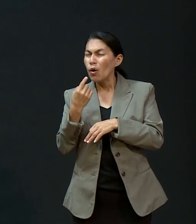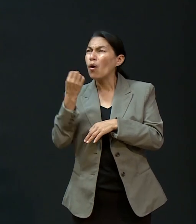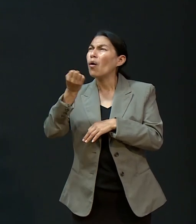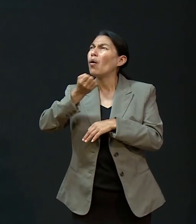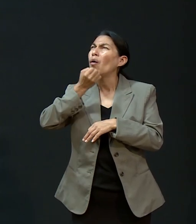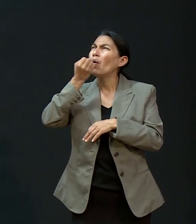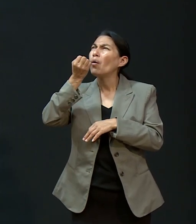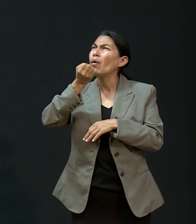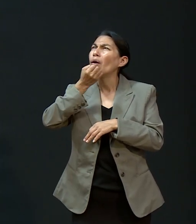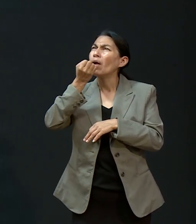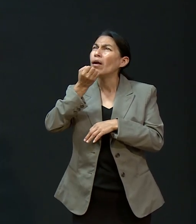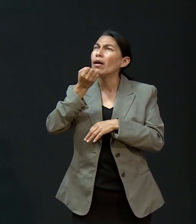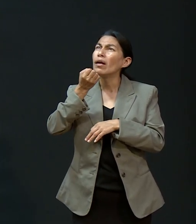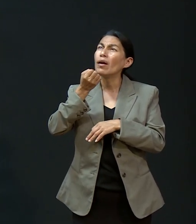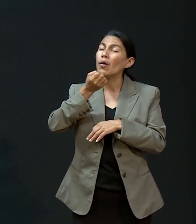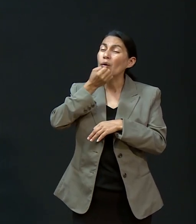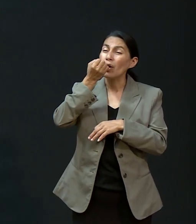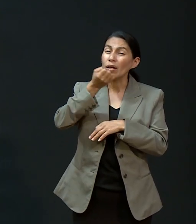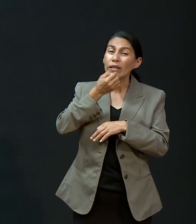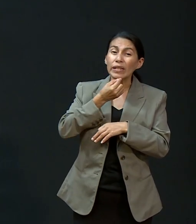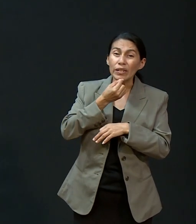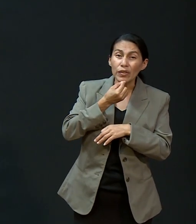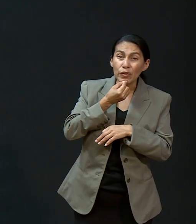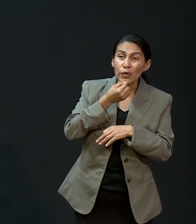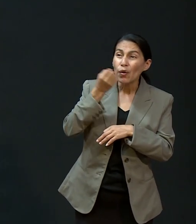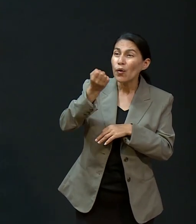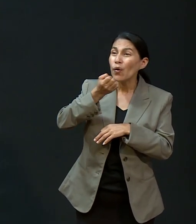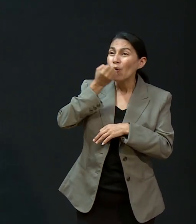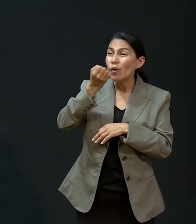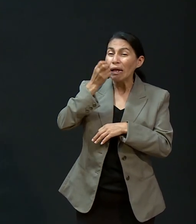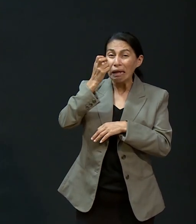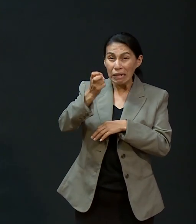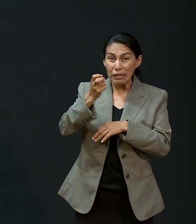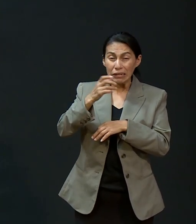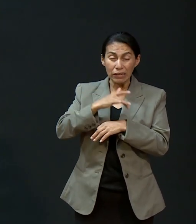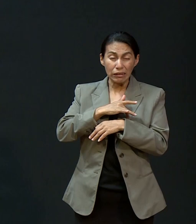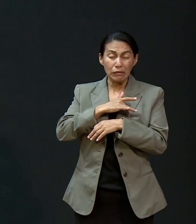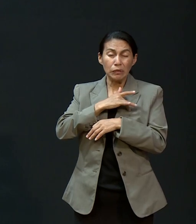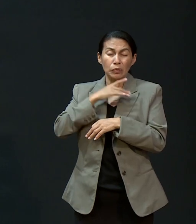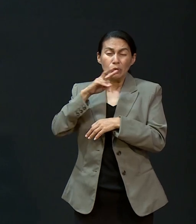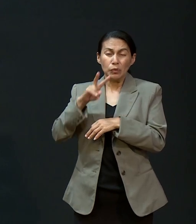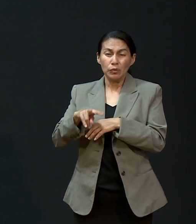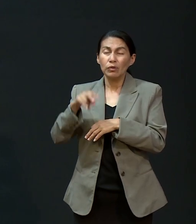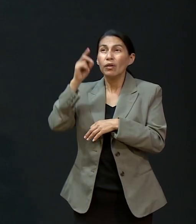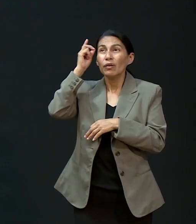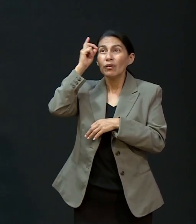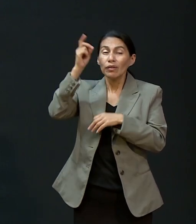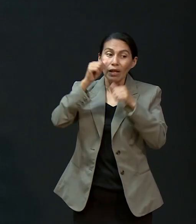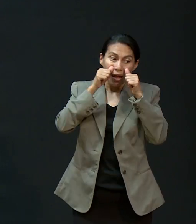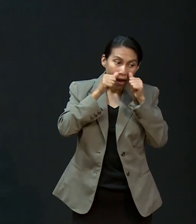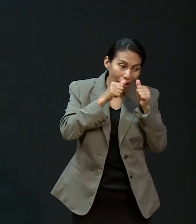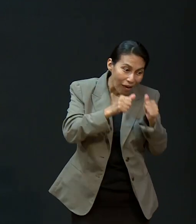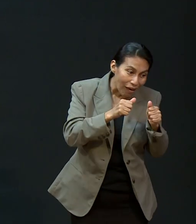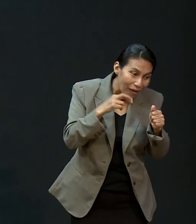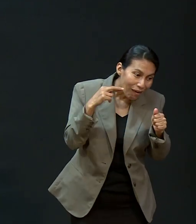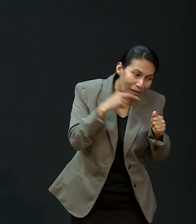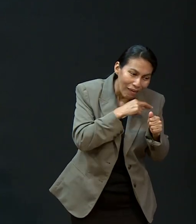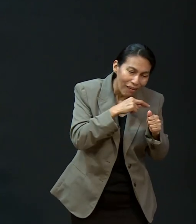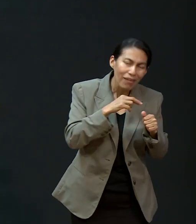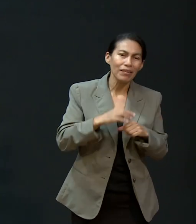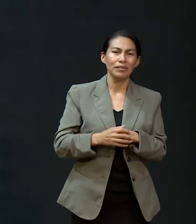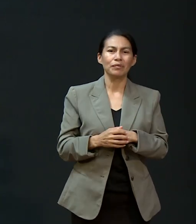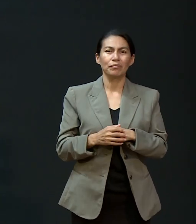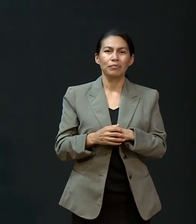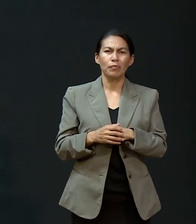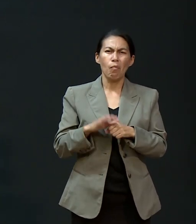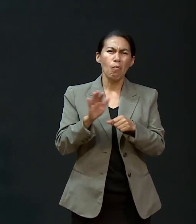ella. Porque me acuerdo que ella decía, la oración de un niño es la más sincera y es a veces la que más escucha a Dios. Porque